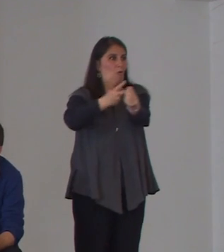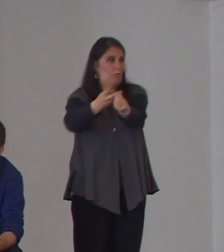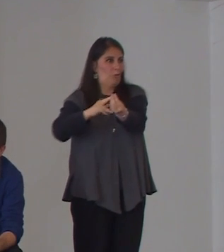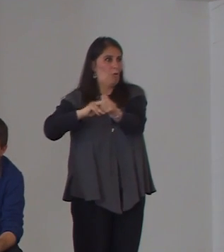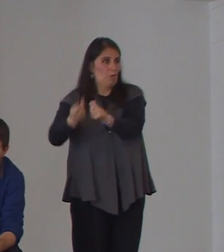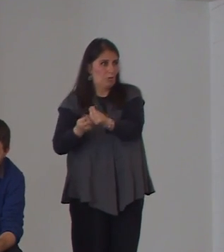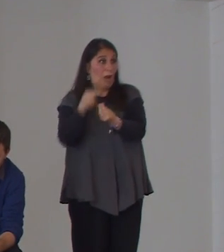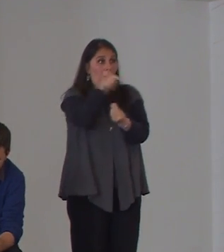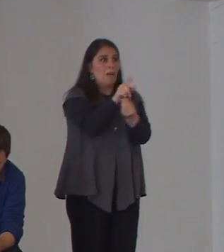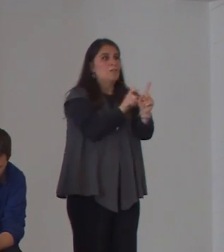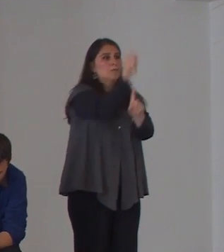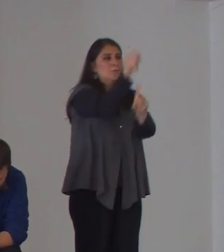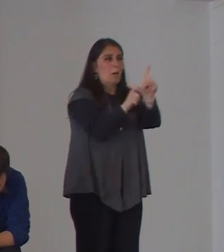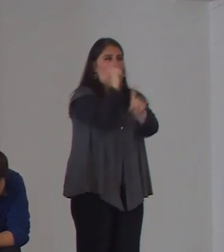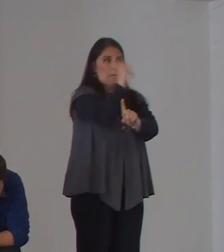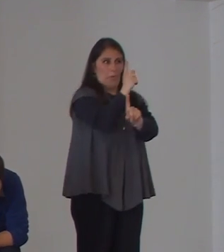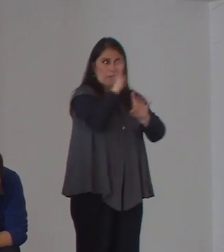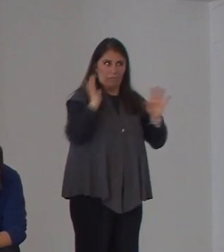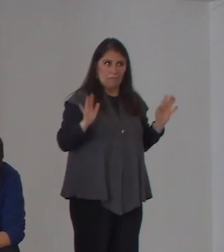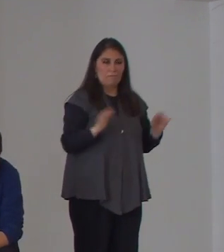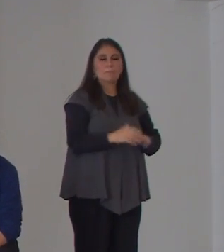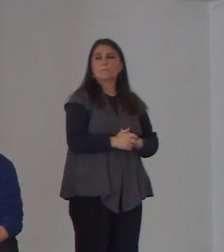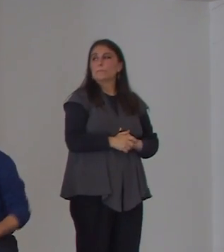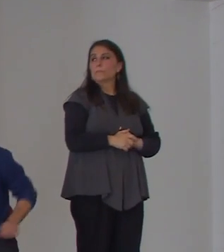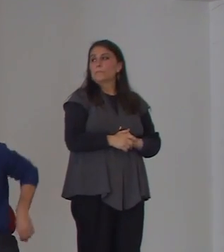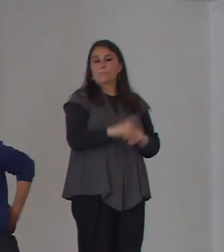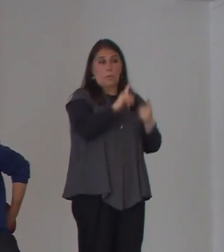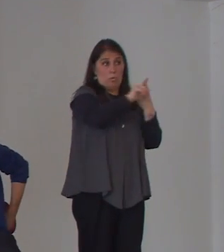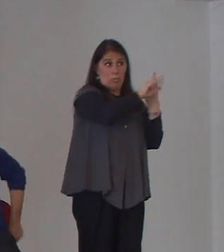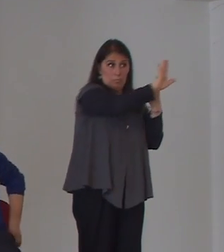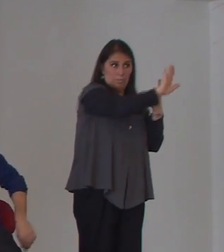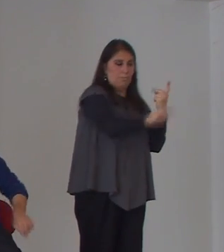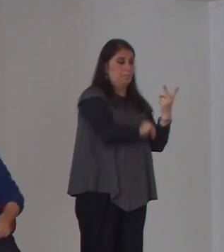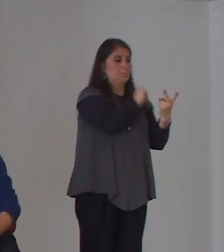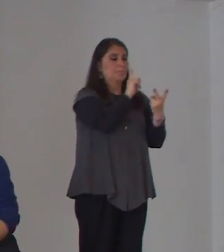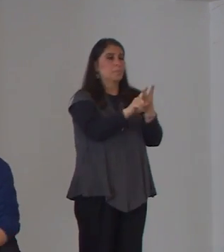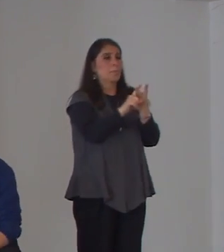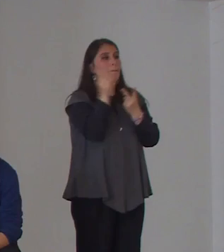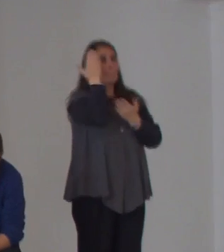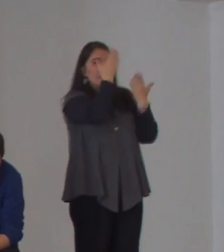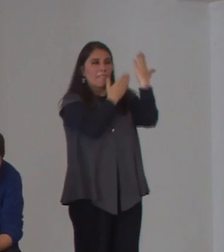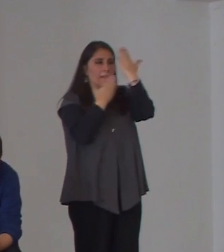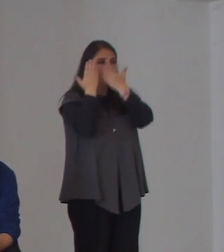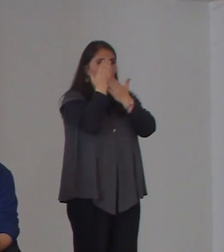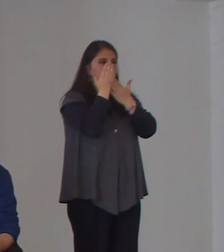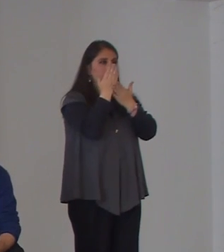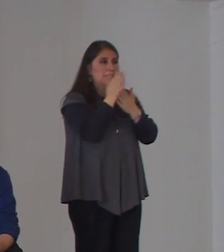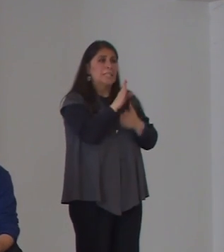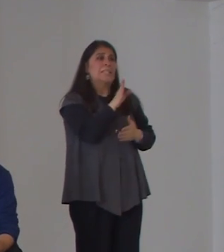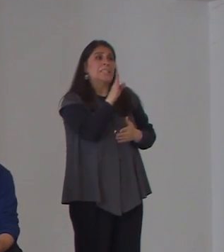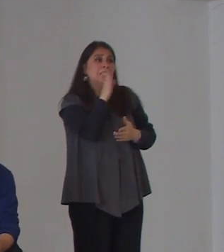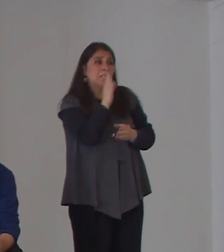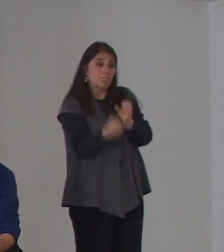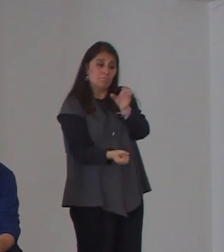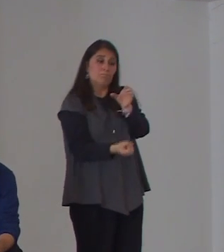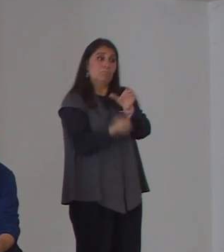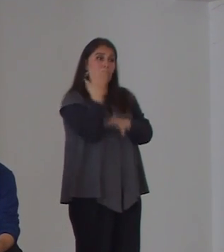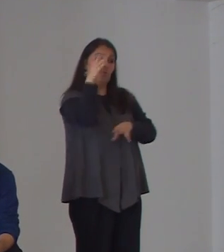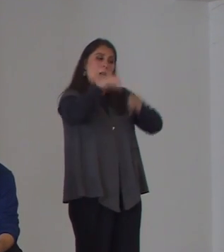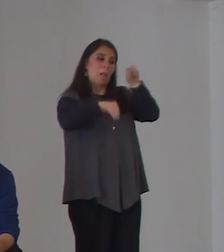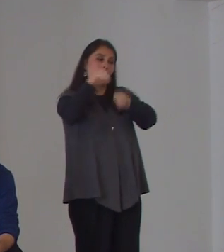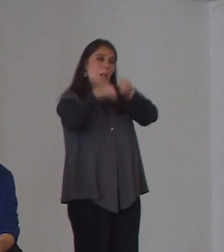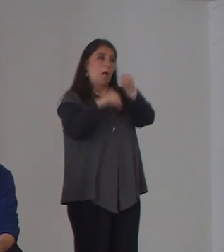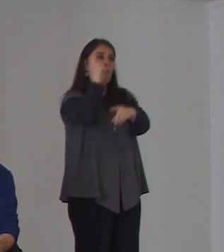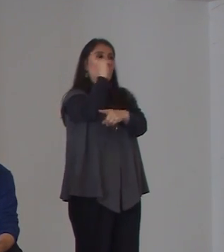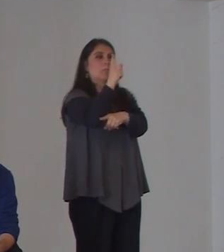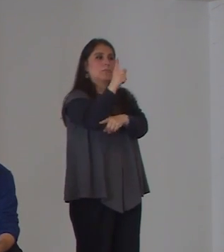política, por un lado. Por el otro existe el análisis de quiénes son los que hacen las políticas. Y en eso